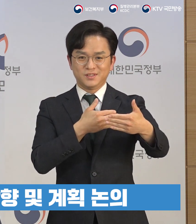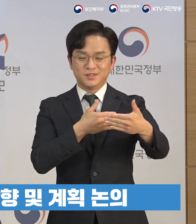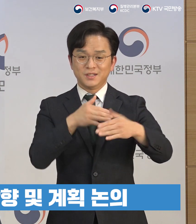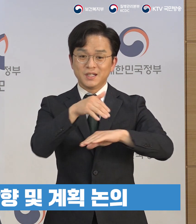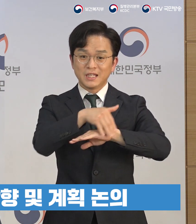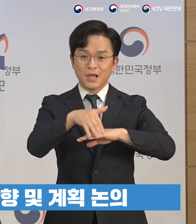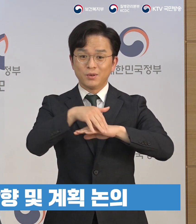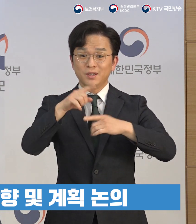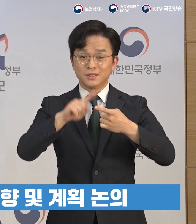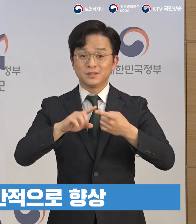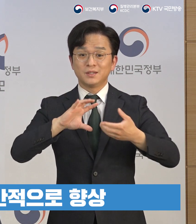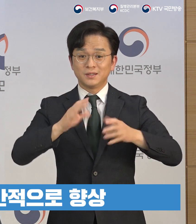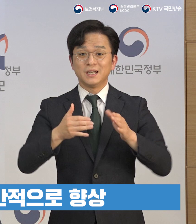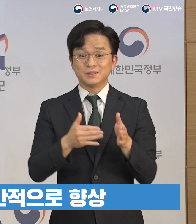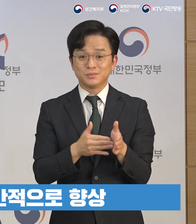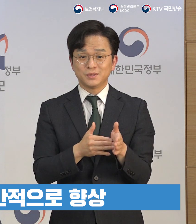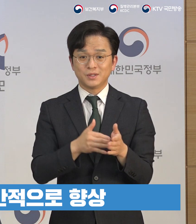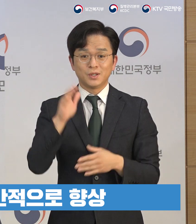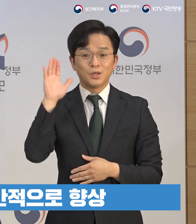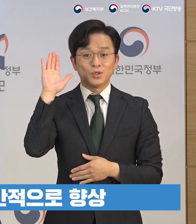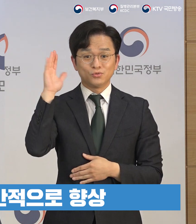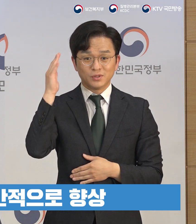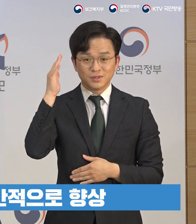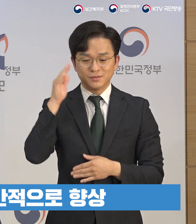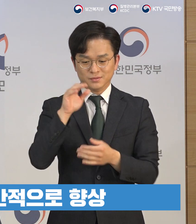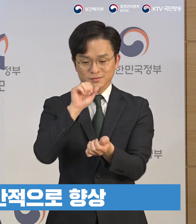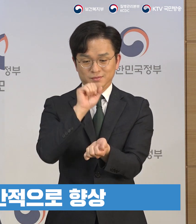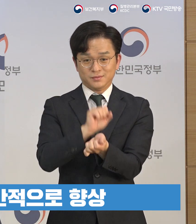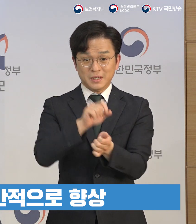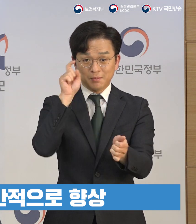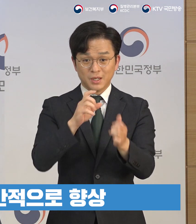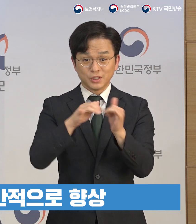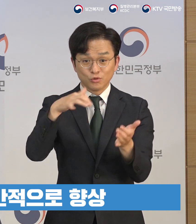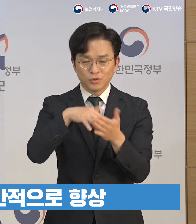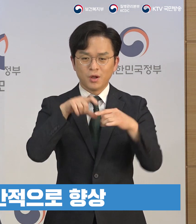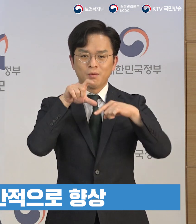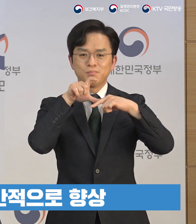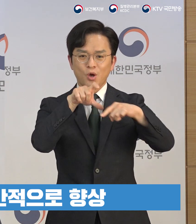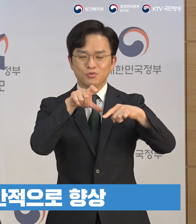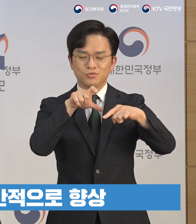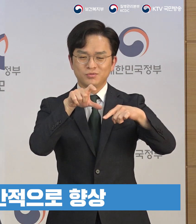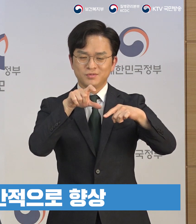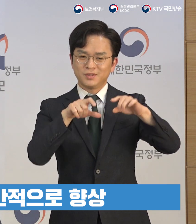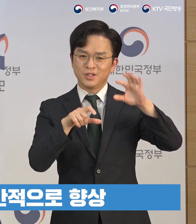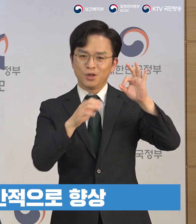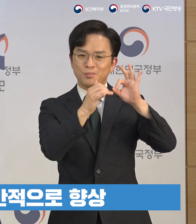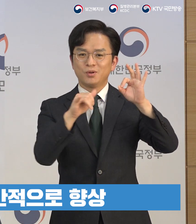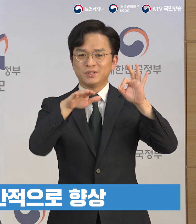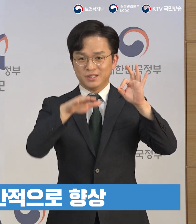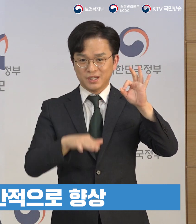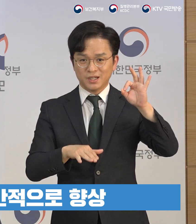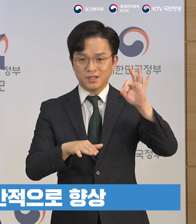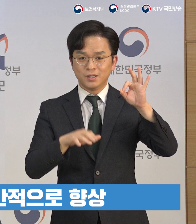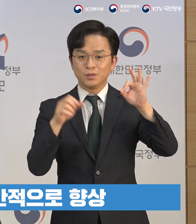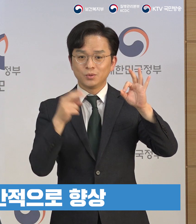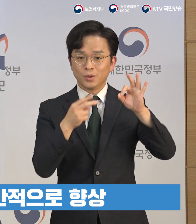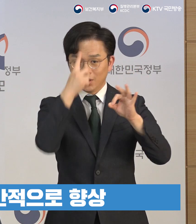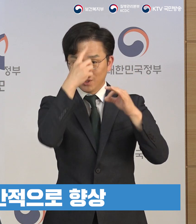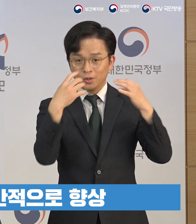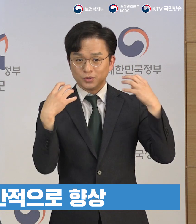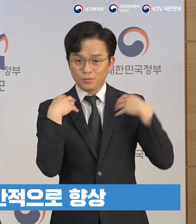논의 하였습니다 신규 환자 발생이 1 1 10 명대로 줄어들고 대부분